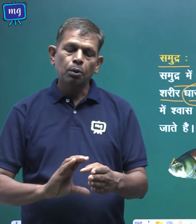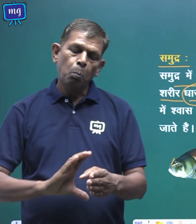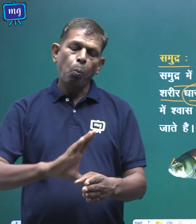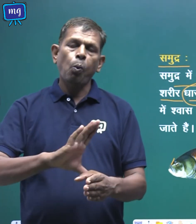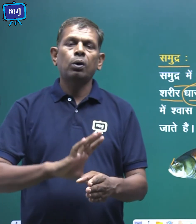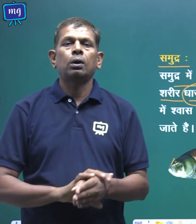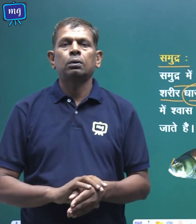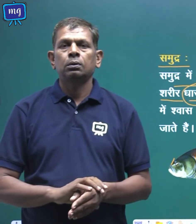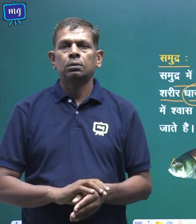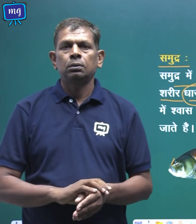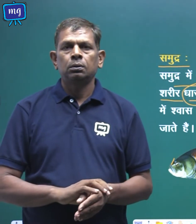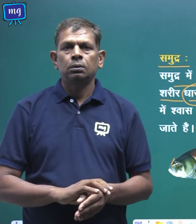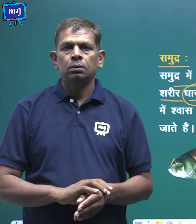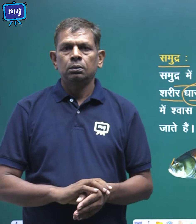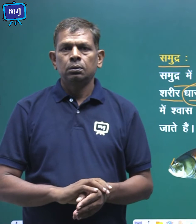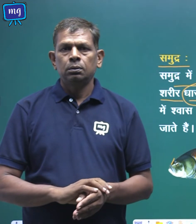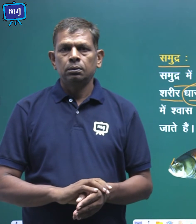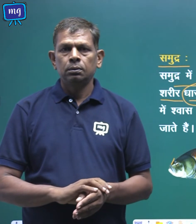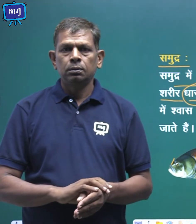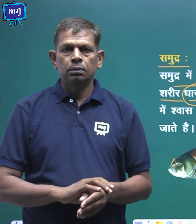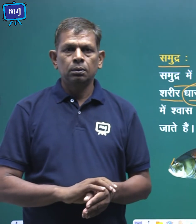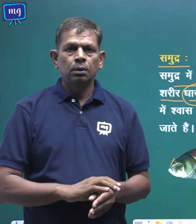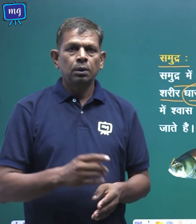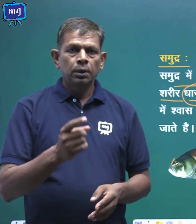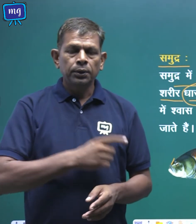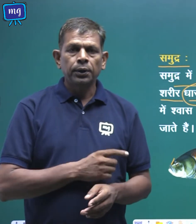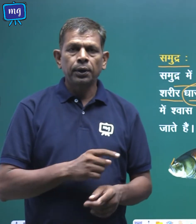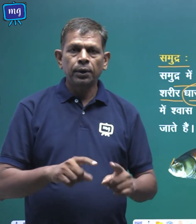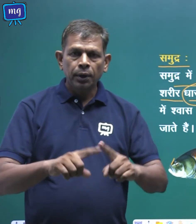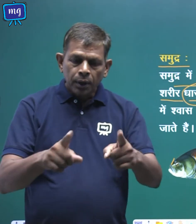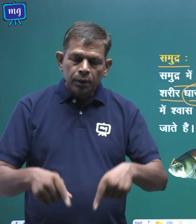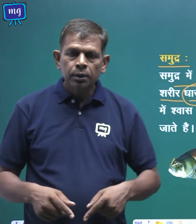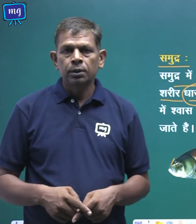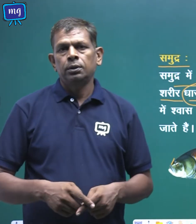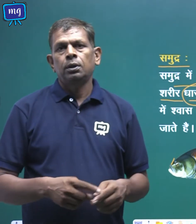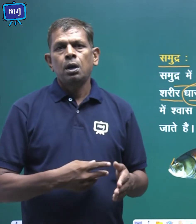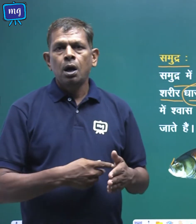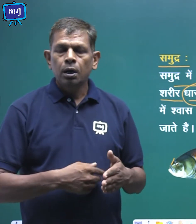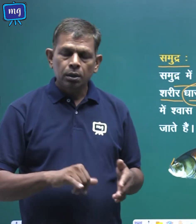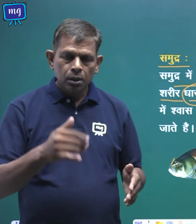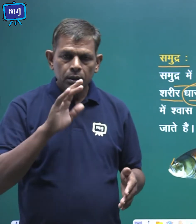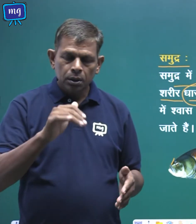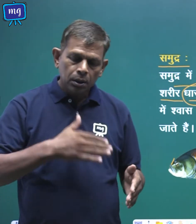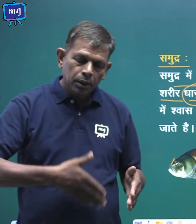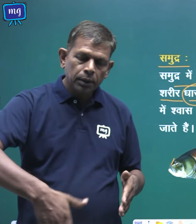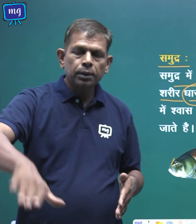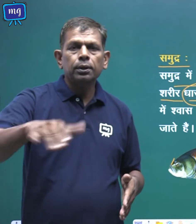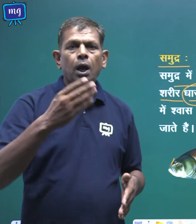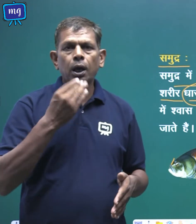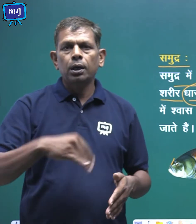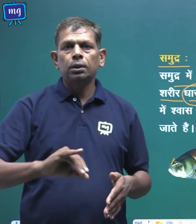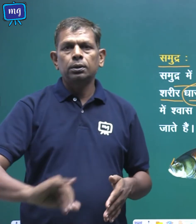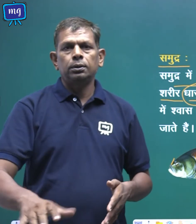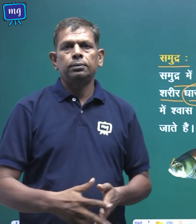अपेक्षाकृत चौड़ा होता है। यह आकृति धारा रेखीय कहलाती है।